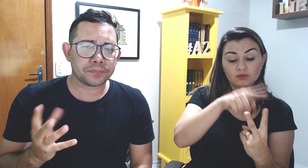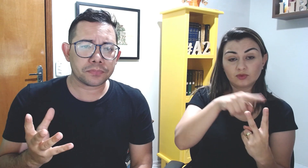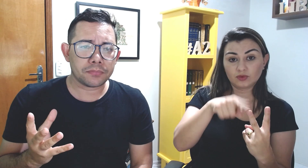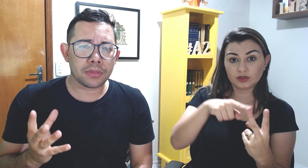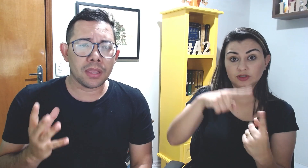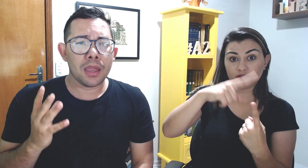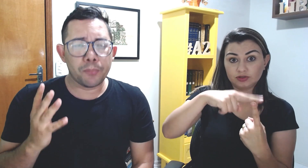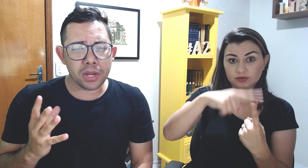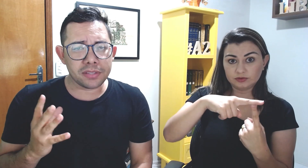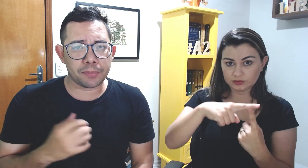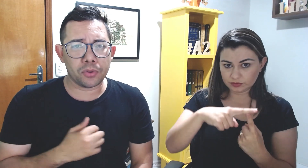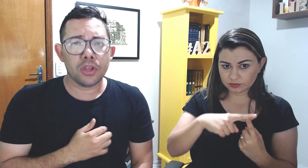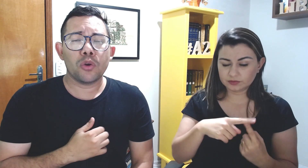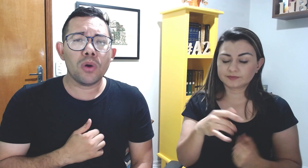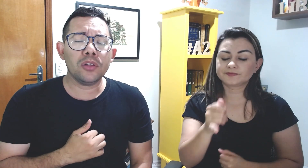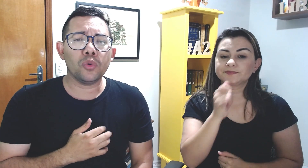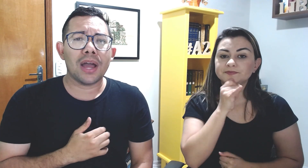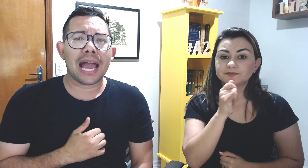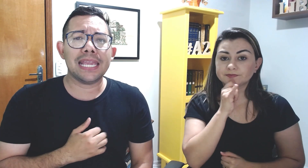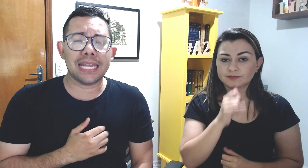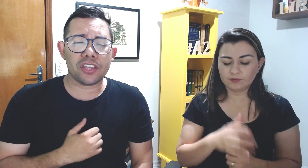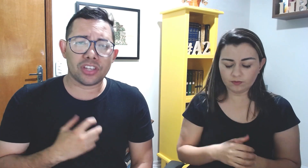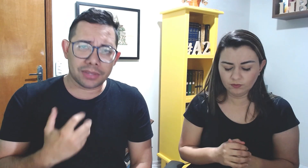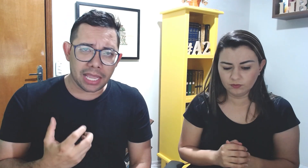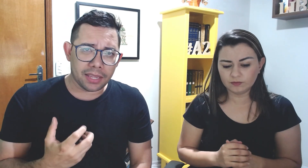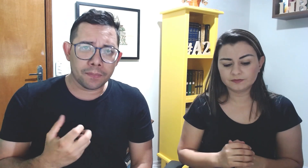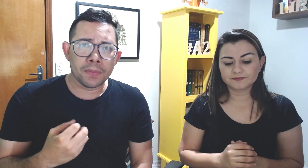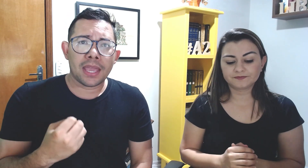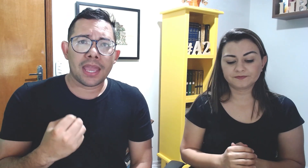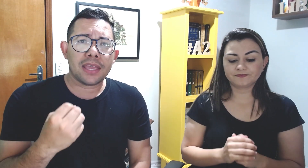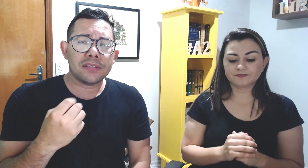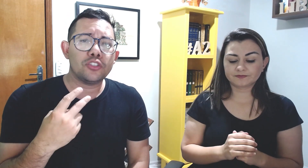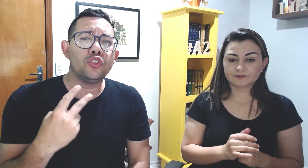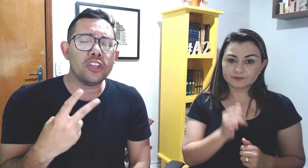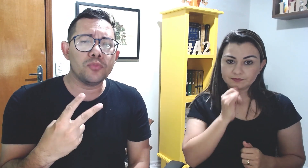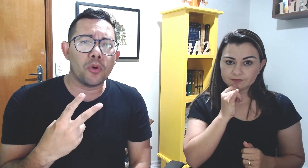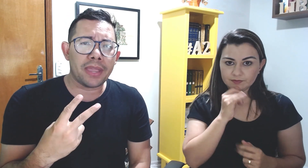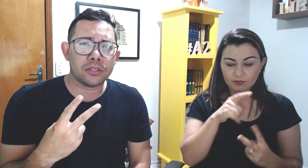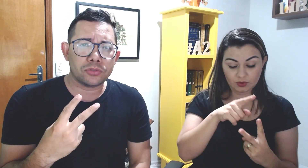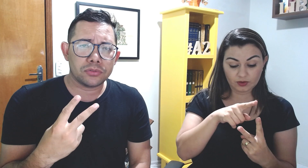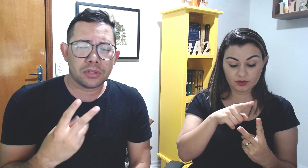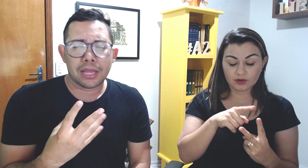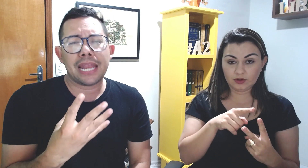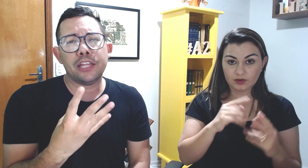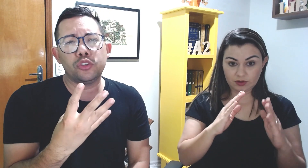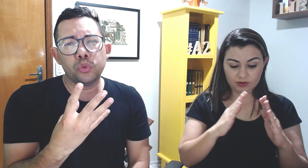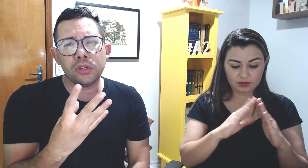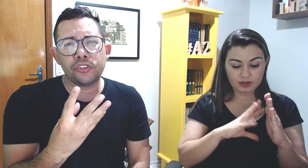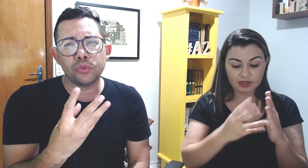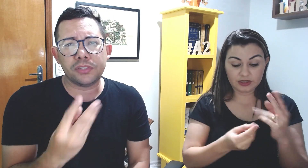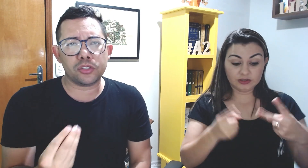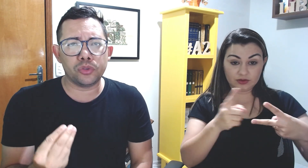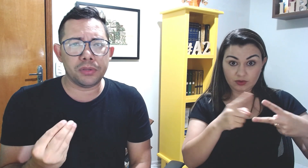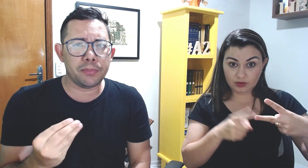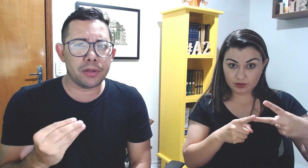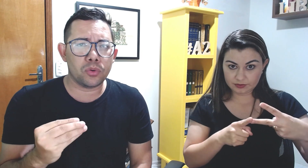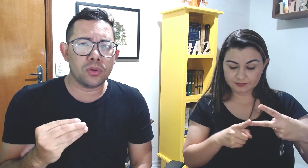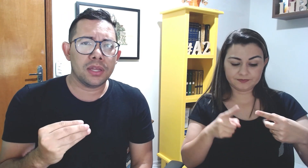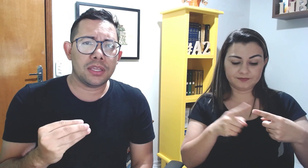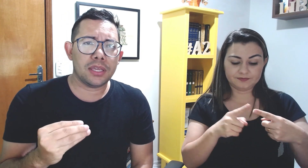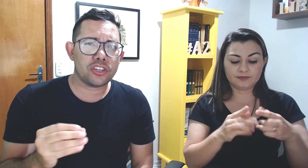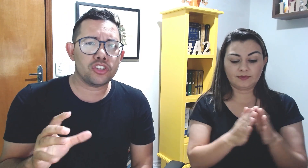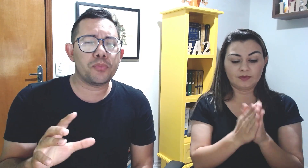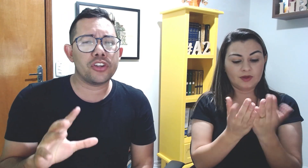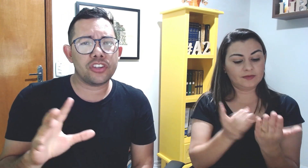tá? Por exemplo, quando a igreja tem esses dois momentos, a leitura de um texto